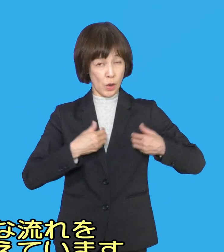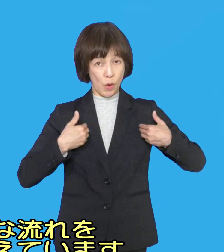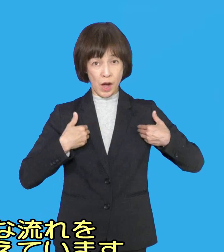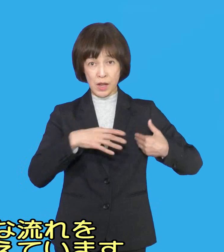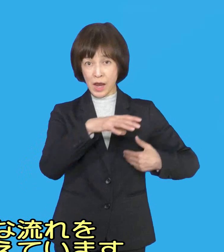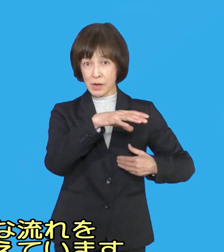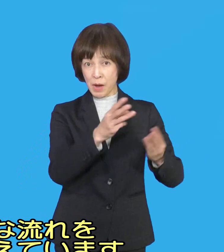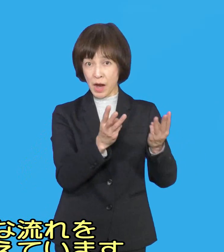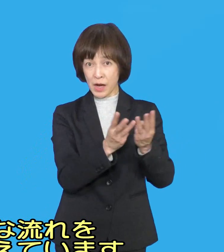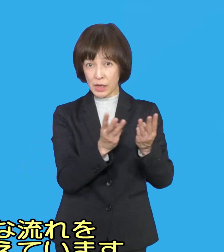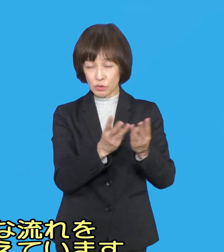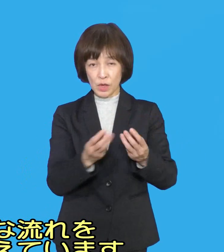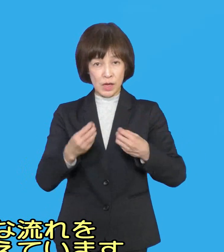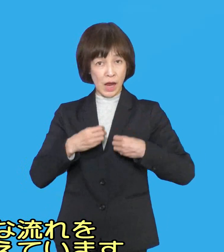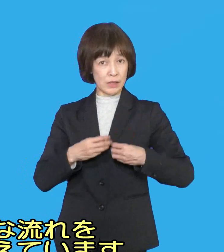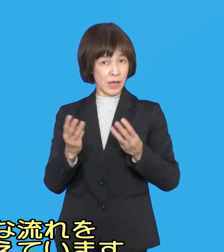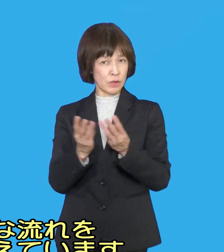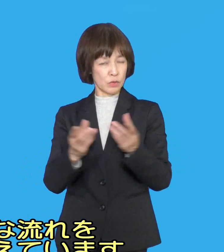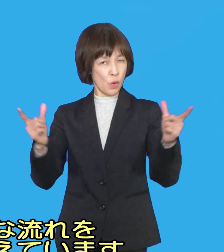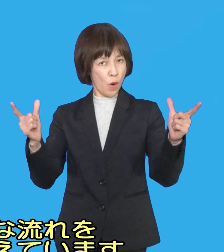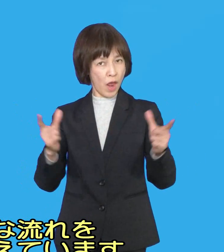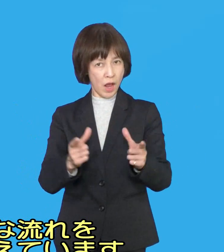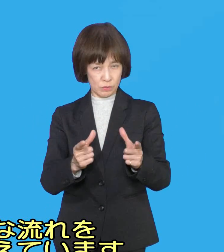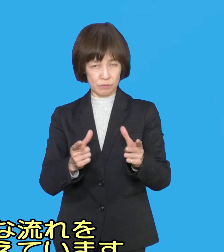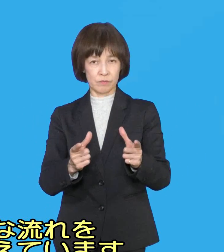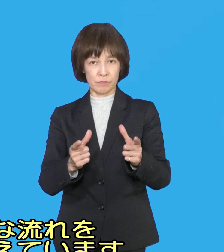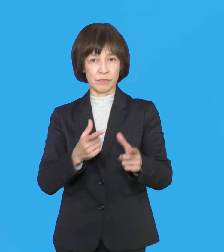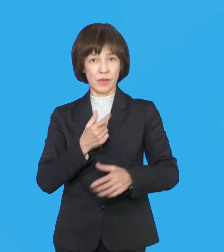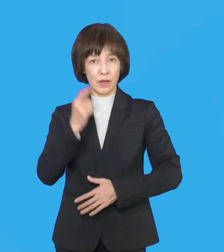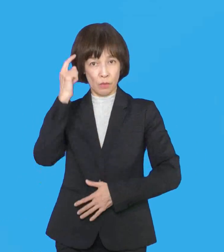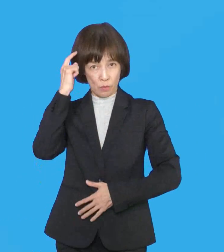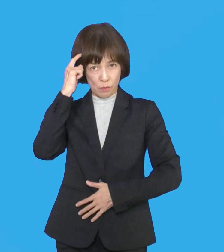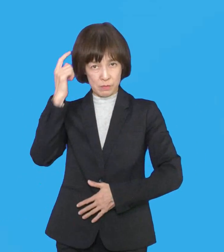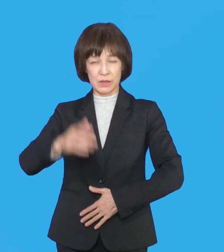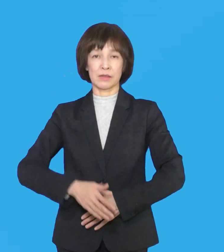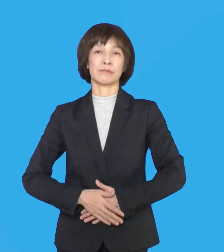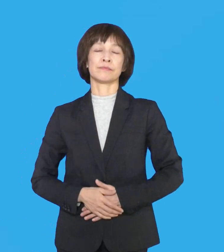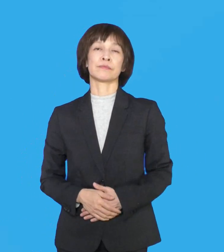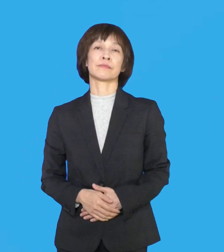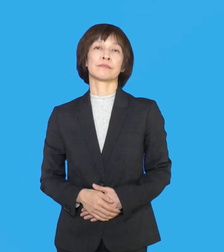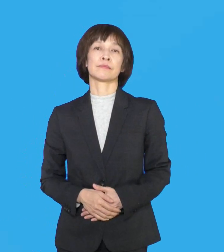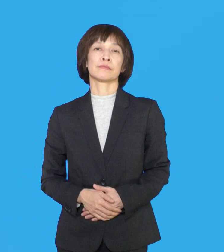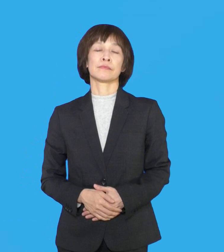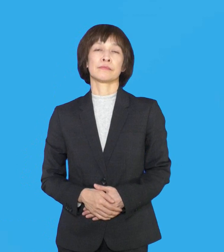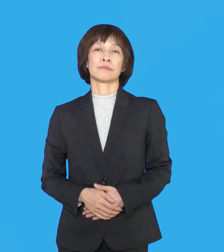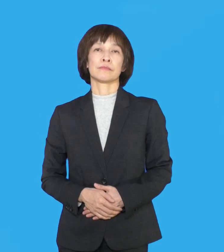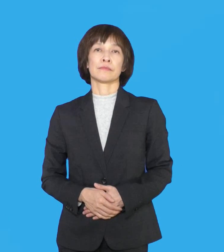すような流れを作っていきたいと考えています。はい、